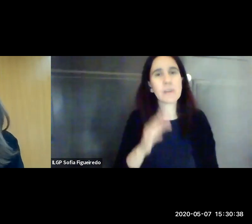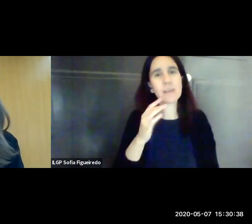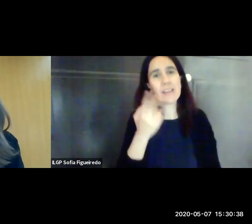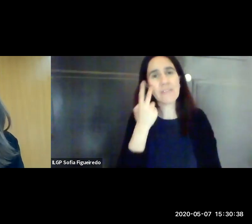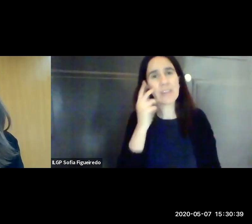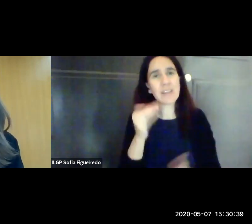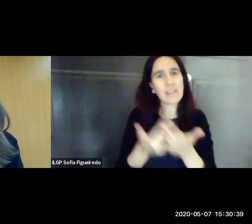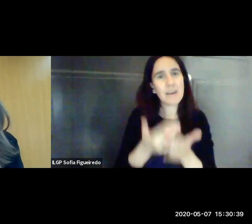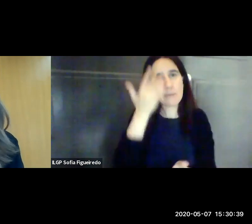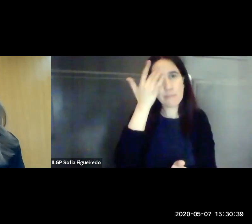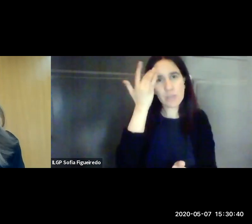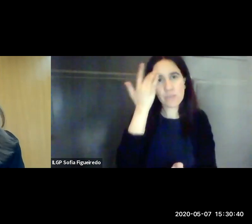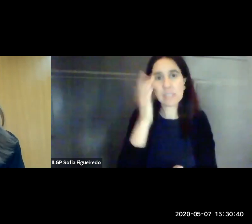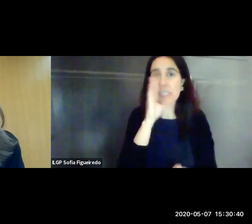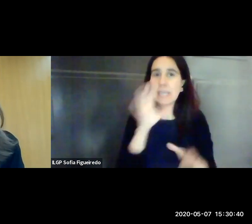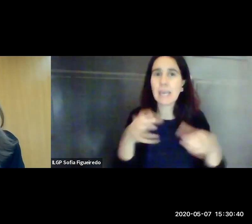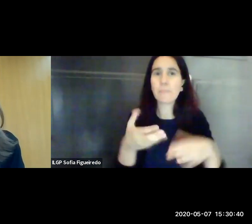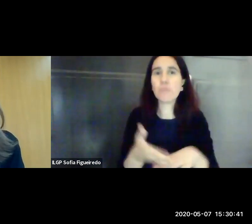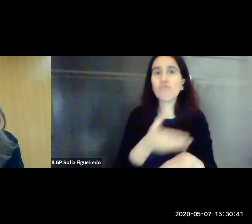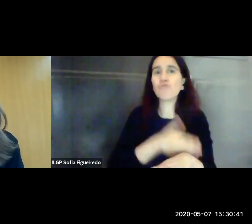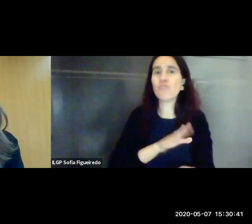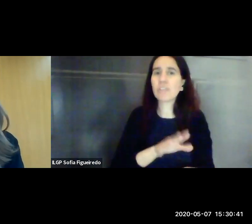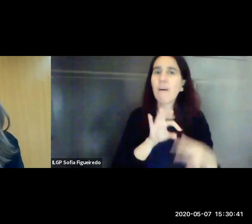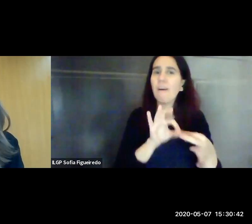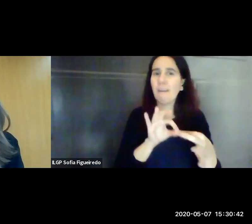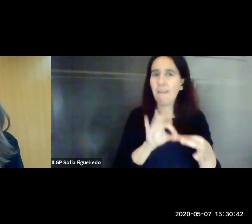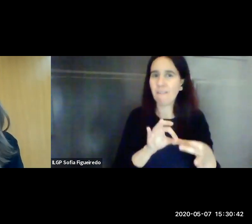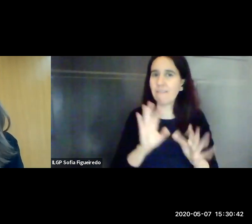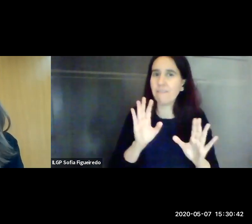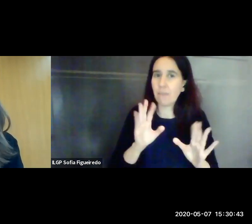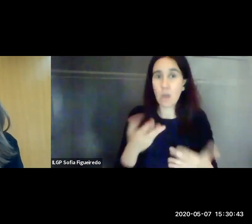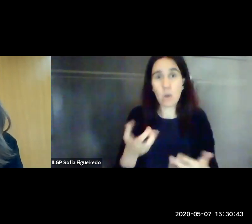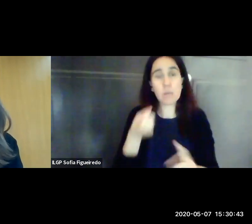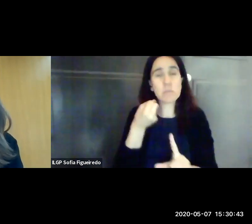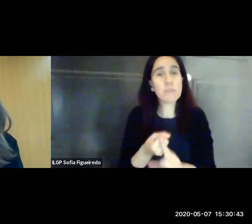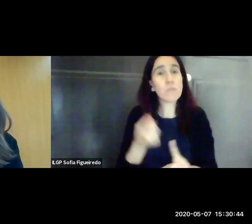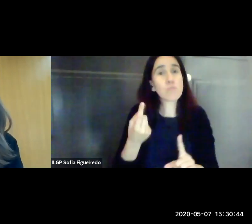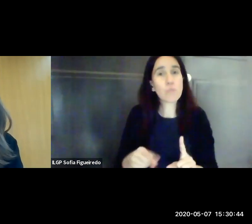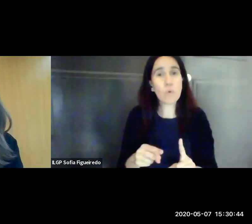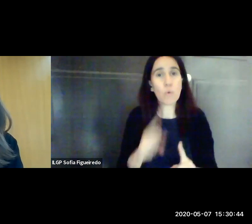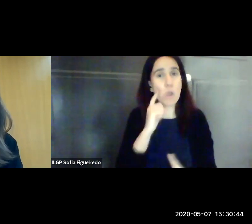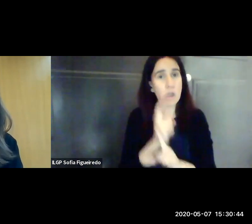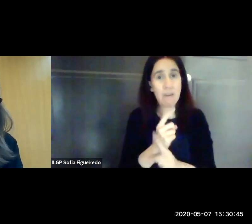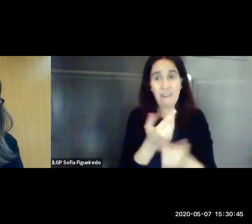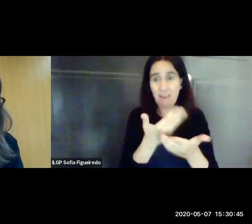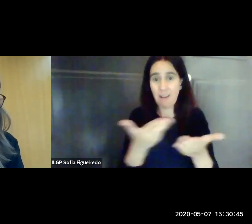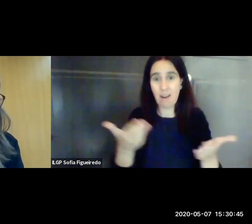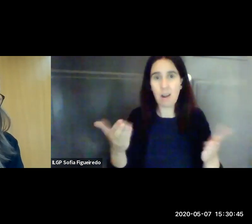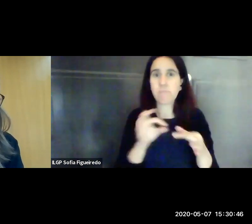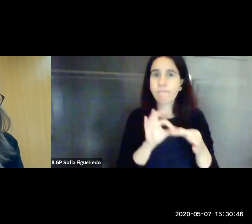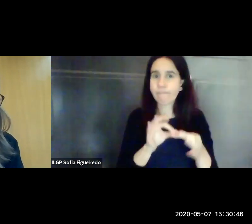se estivermos a falar em equipas que já eram coesas e que o nosso desafio agora é manter com os instrumentos que temos essa